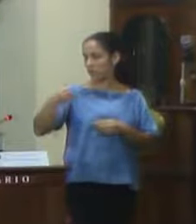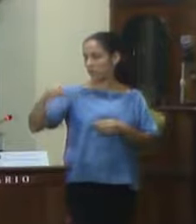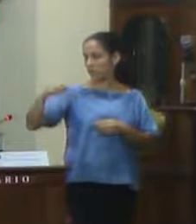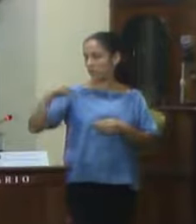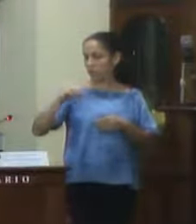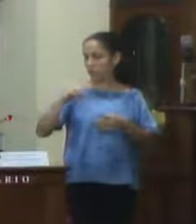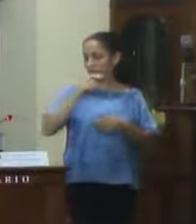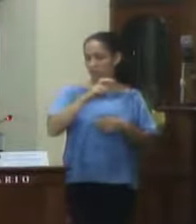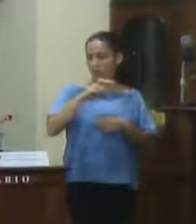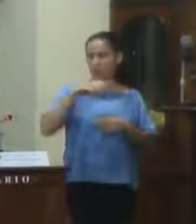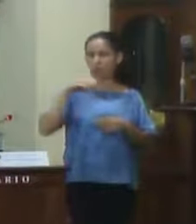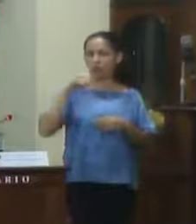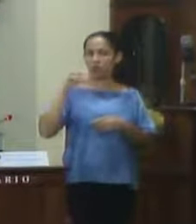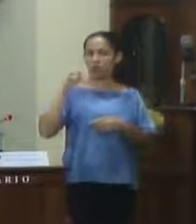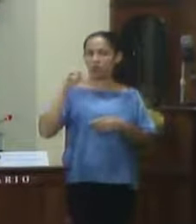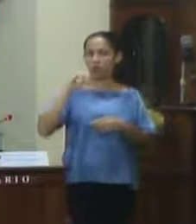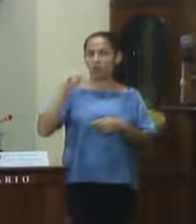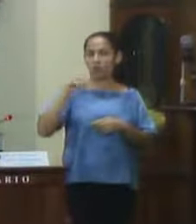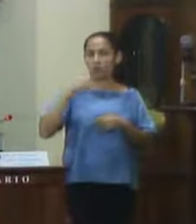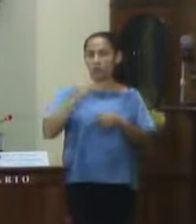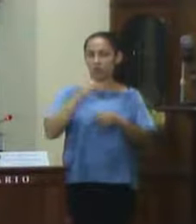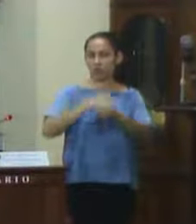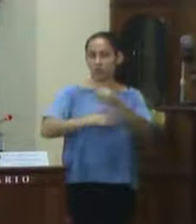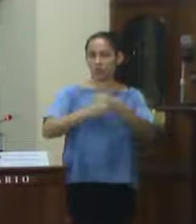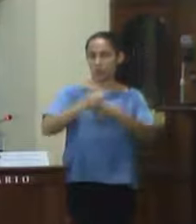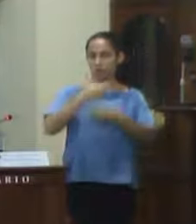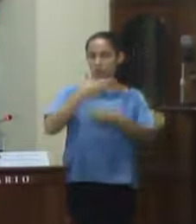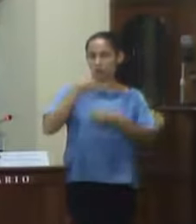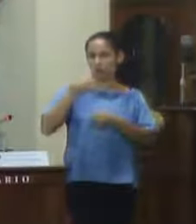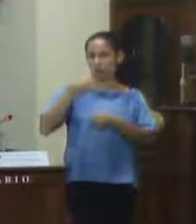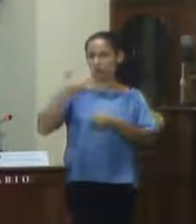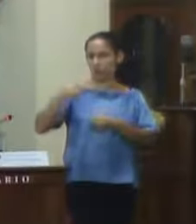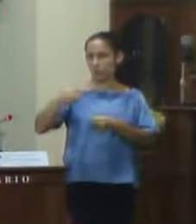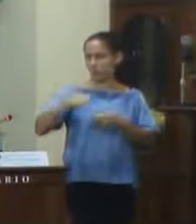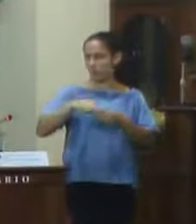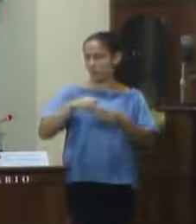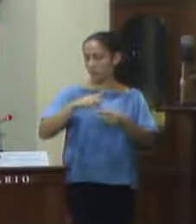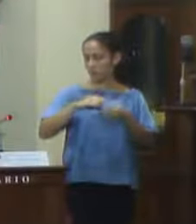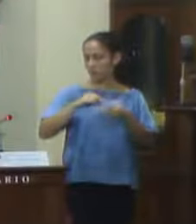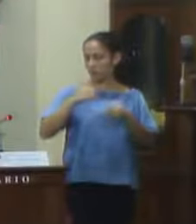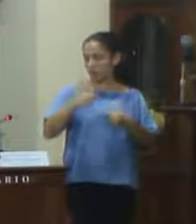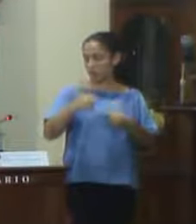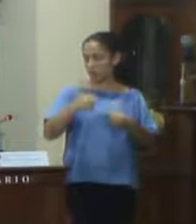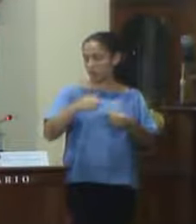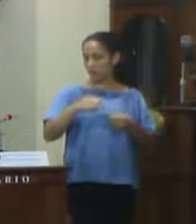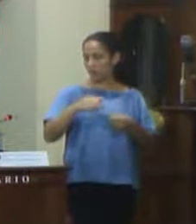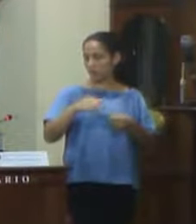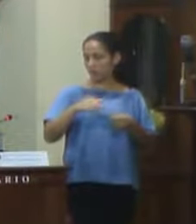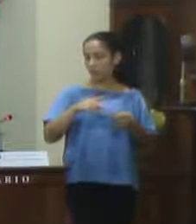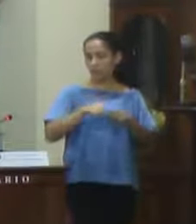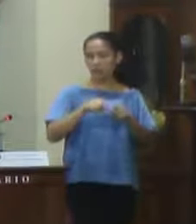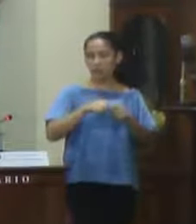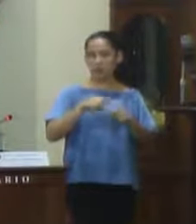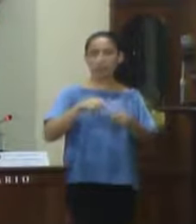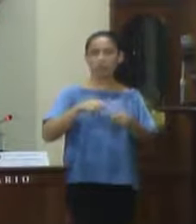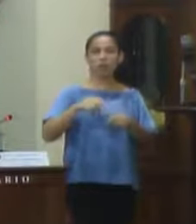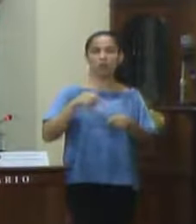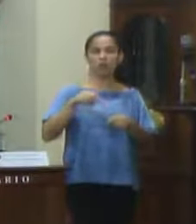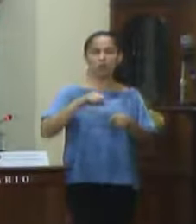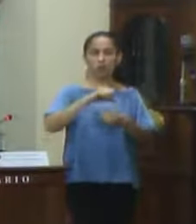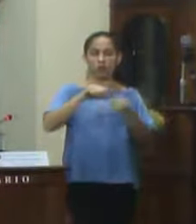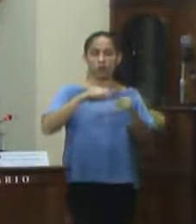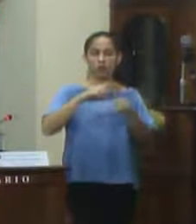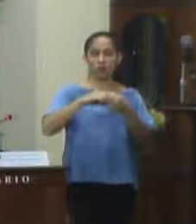2.999, de 5 de outubro de 2017. Artigo 1º. Altera o artigo 56, acrescentando o parágrafo